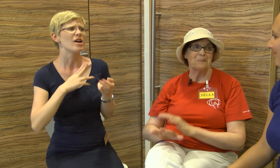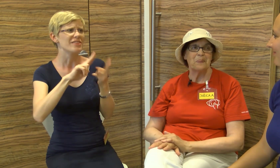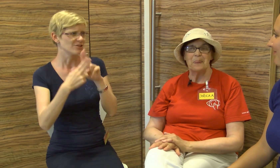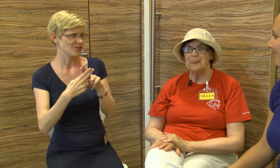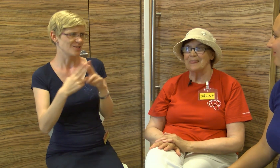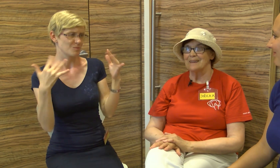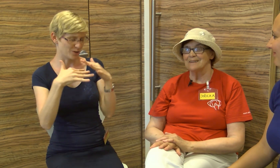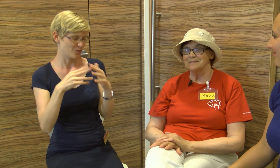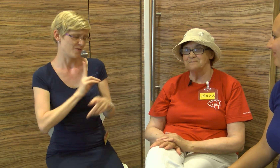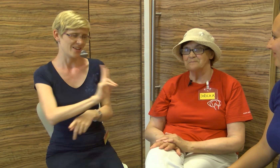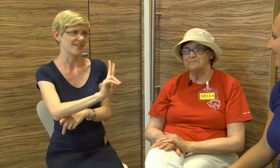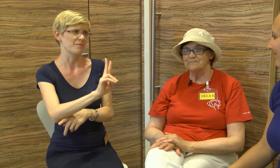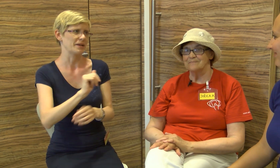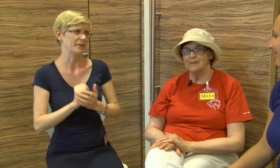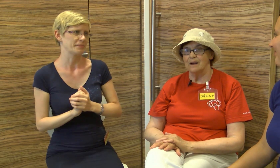naprej.